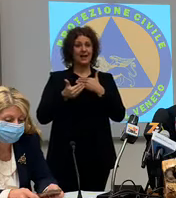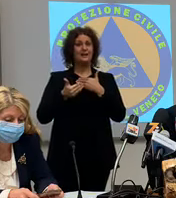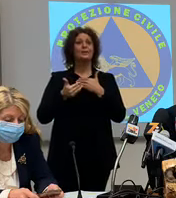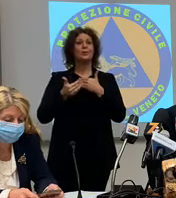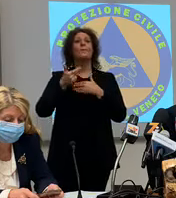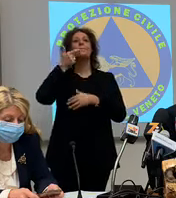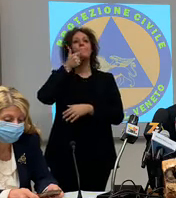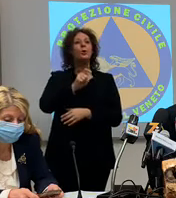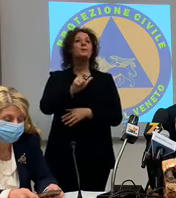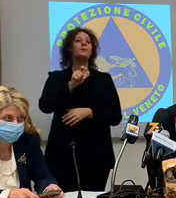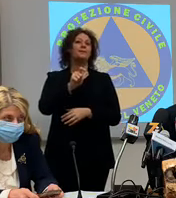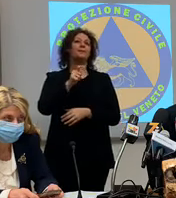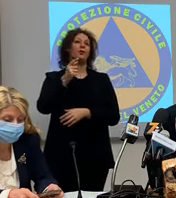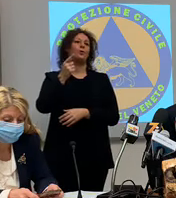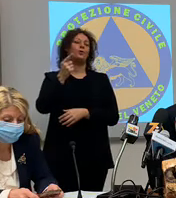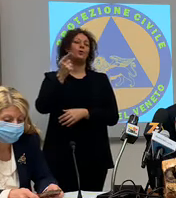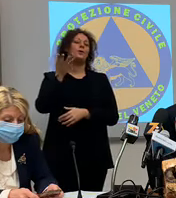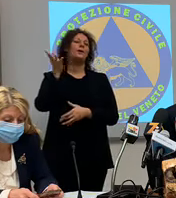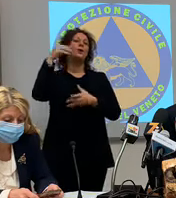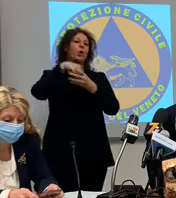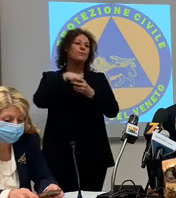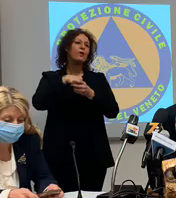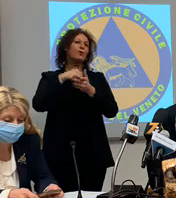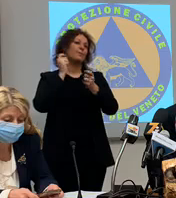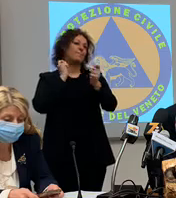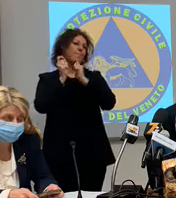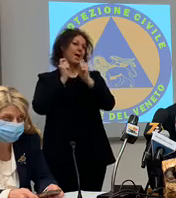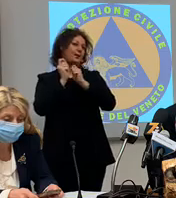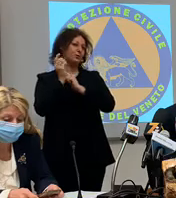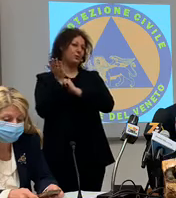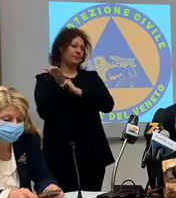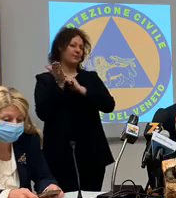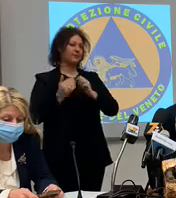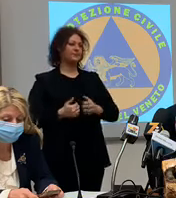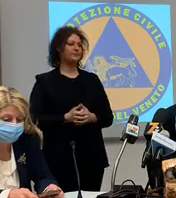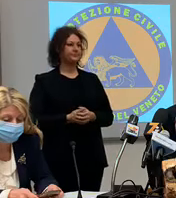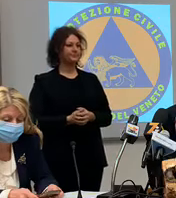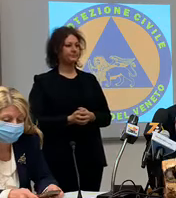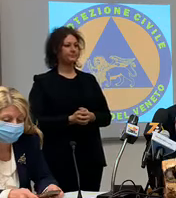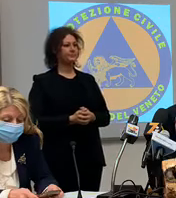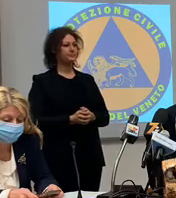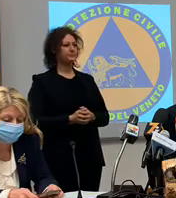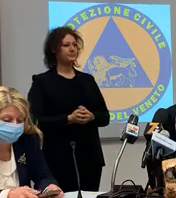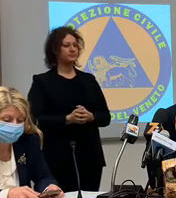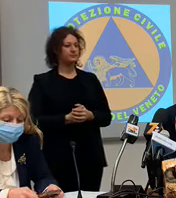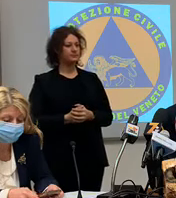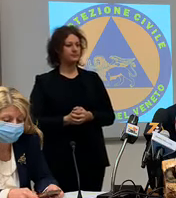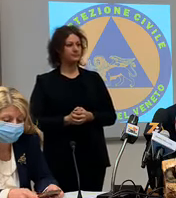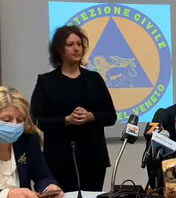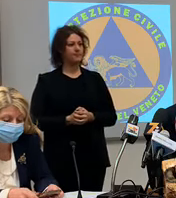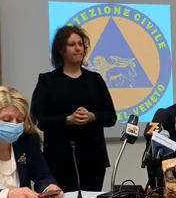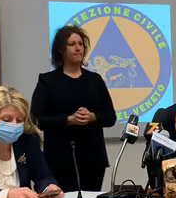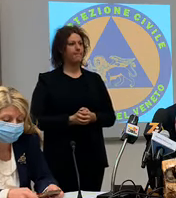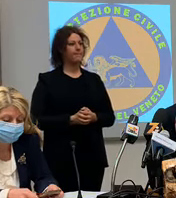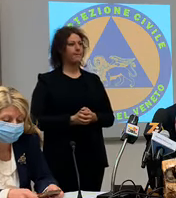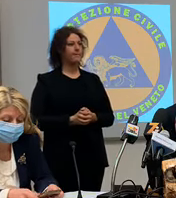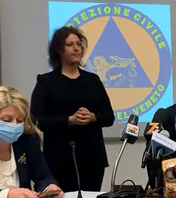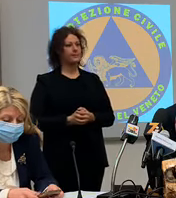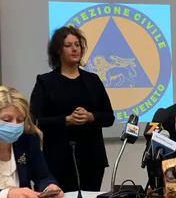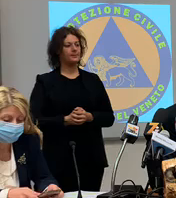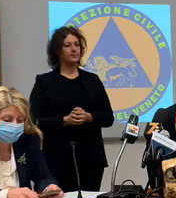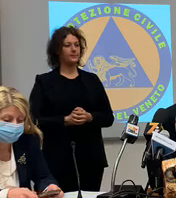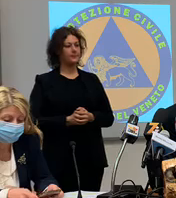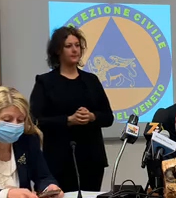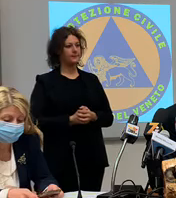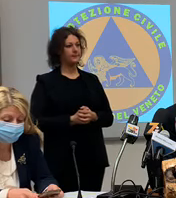con no Ma Ma Ma guardi che non ho alcun dubbio in proposito No ma io lo so ma lo dico a quelli che ce l'hanno Ah ecco no no Il mio era